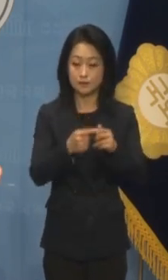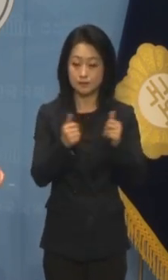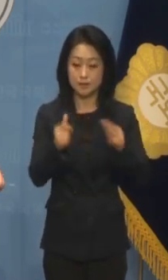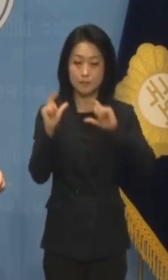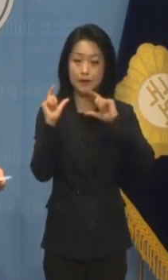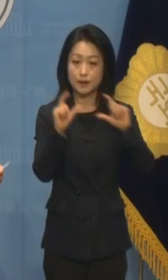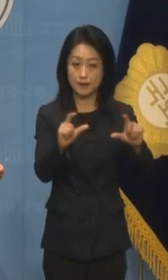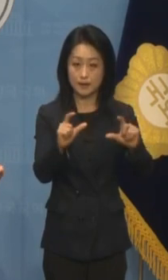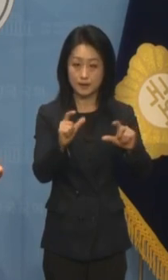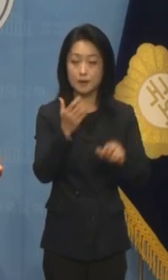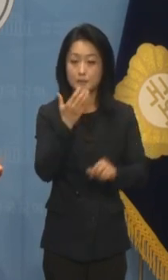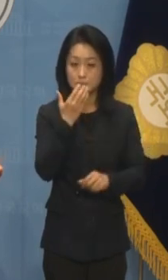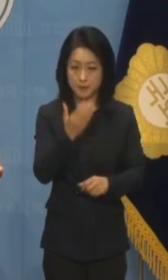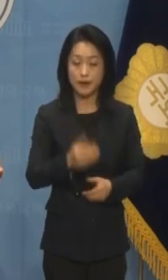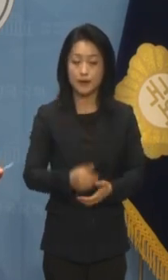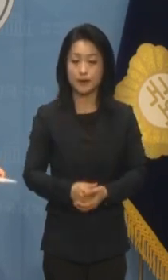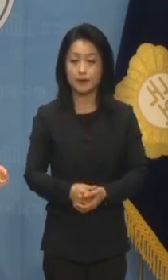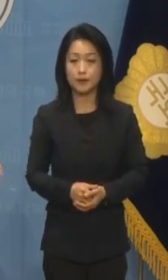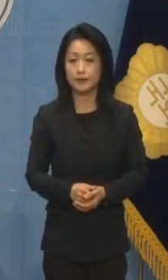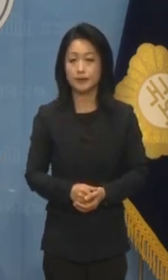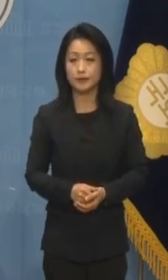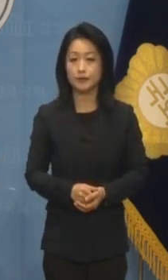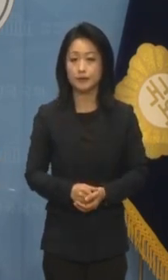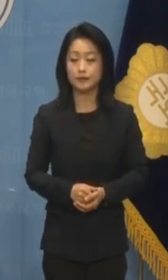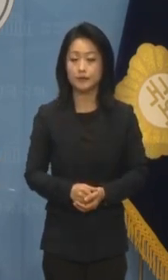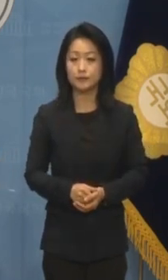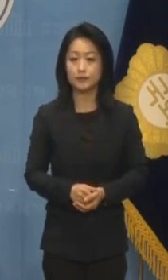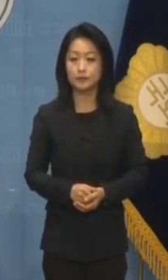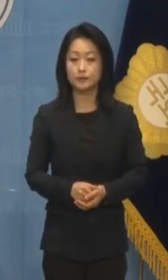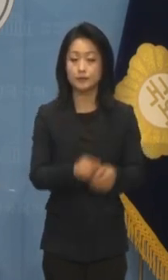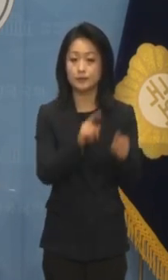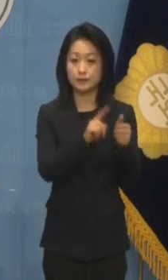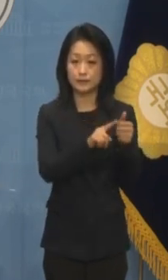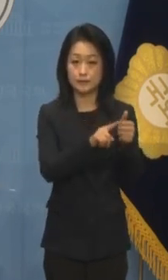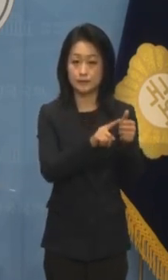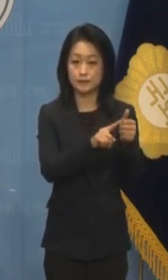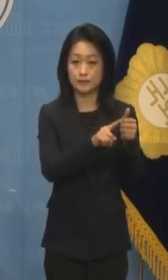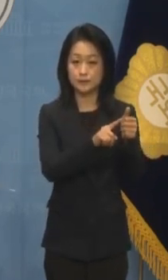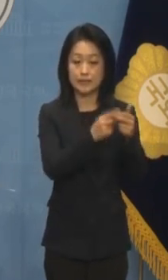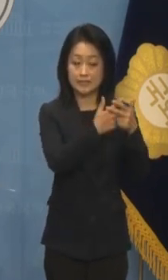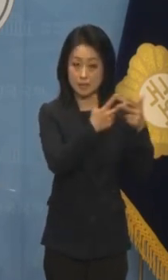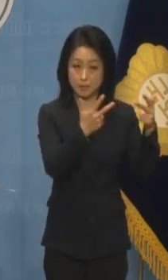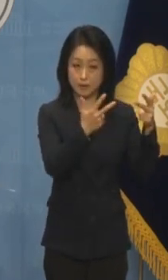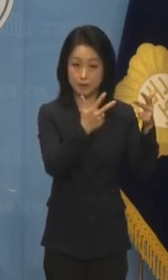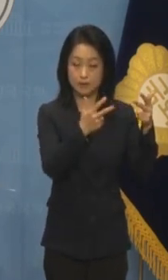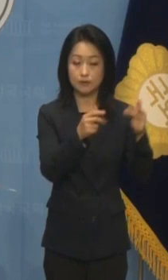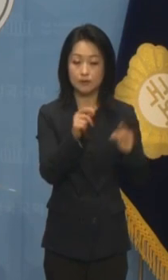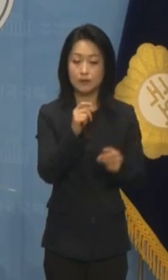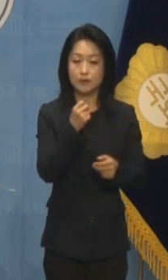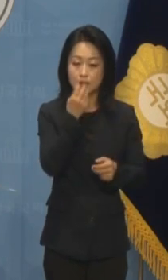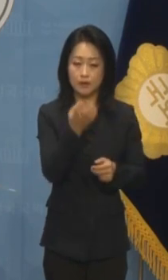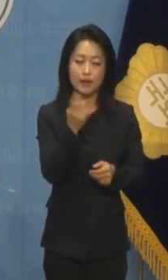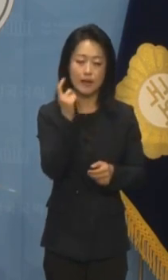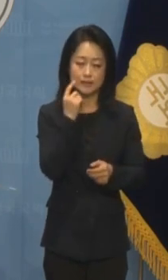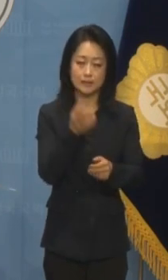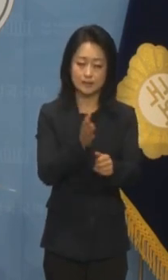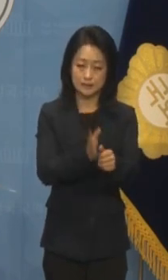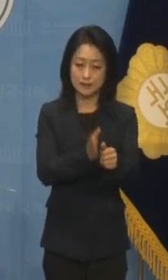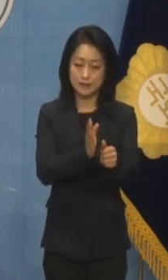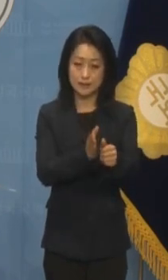것으로 지금 예상이 되고 있습니다. 이 대표가 이렇게 끈질기게 위증을 요구하면서 김